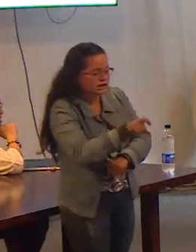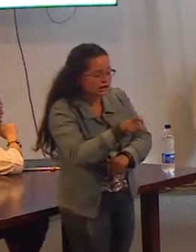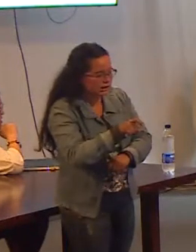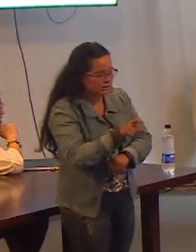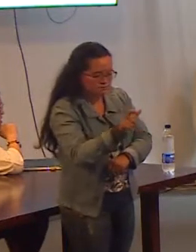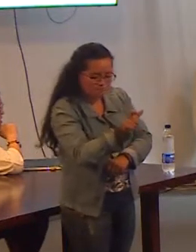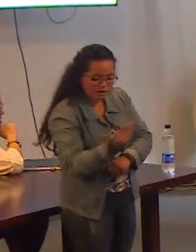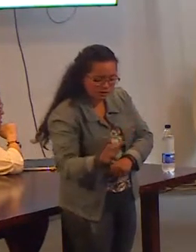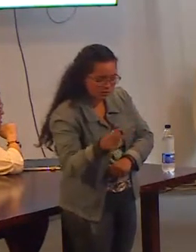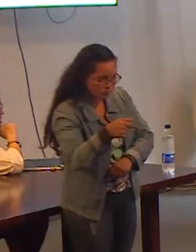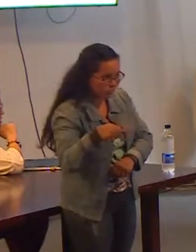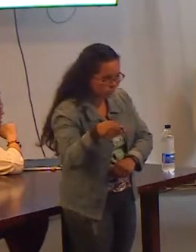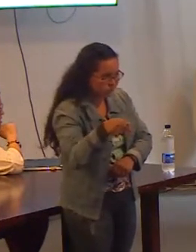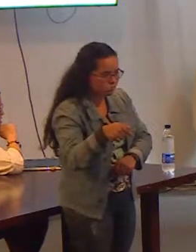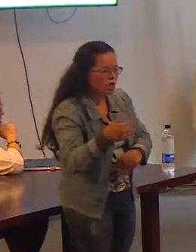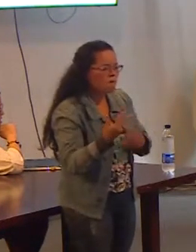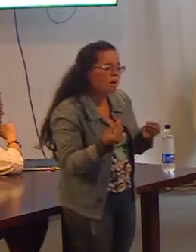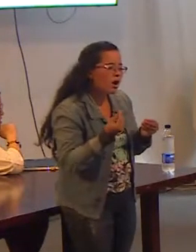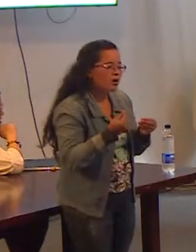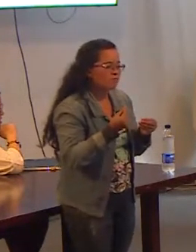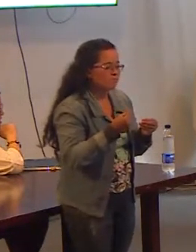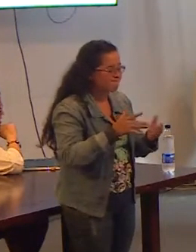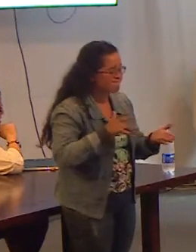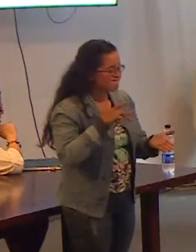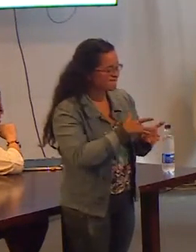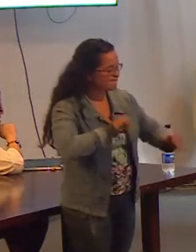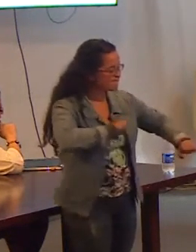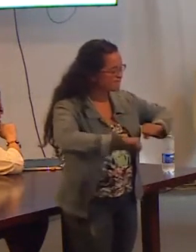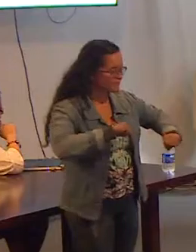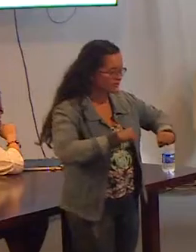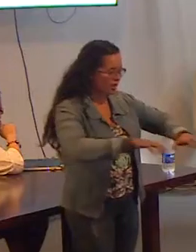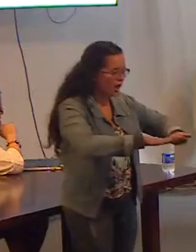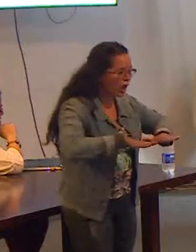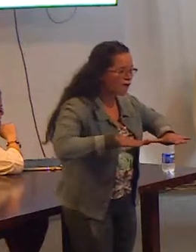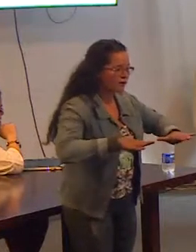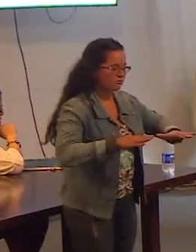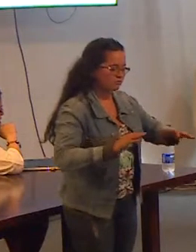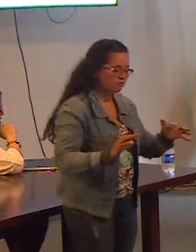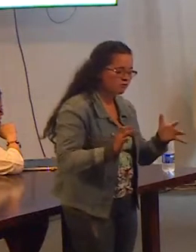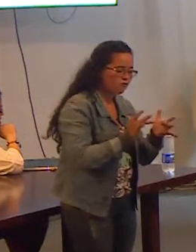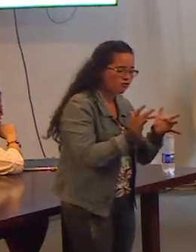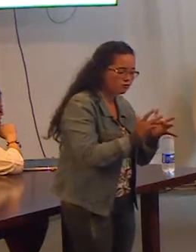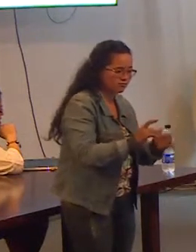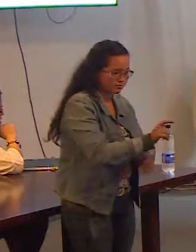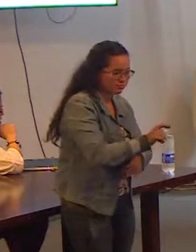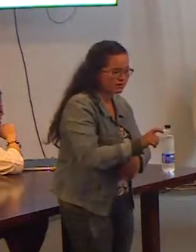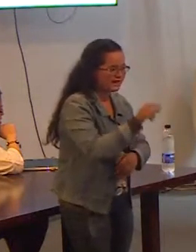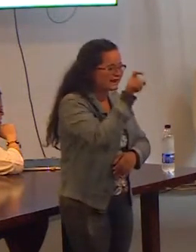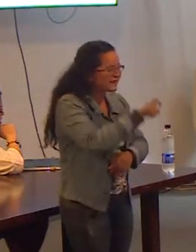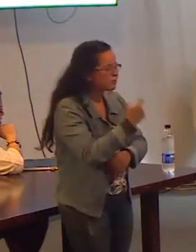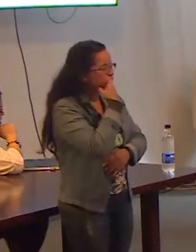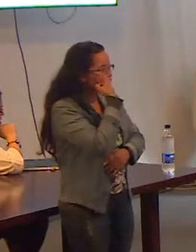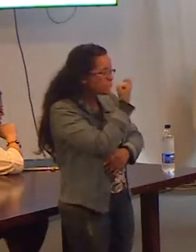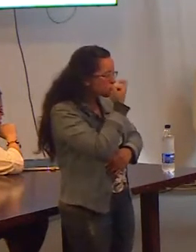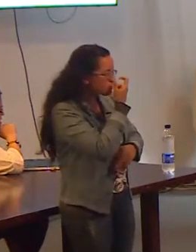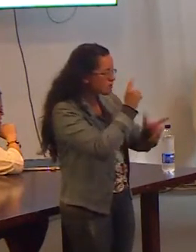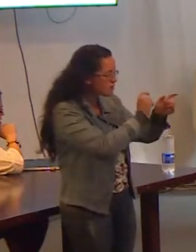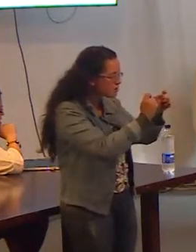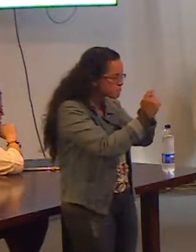fin de participar activamente en su ambiente y en las personas que lo rodean, deben ir en la búsqueda del cambio y